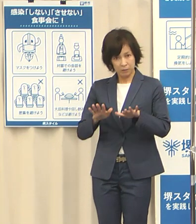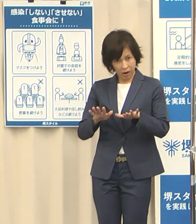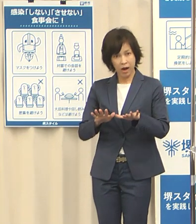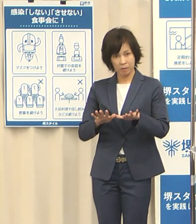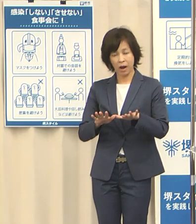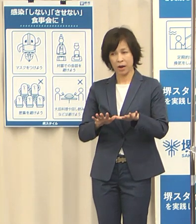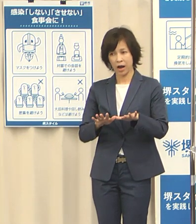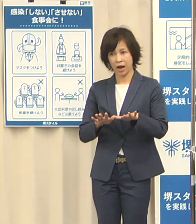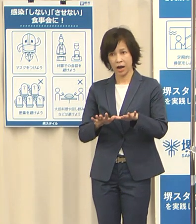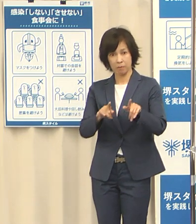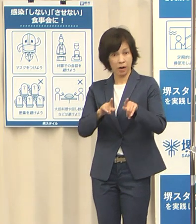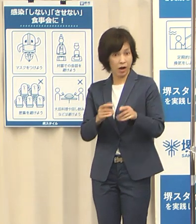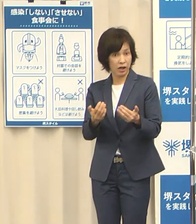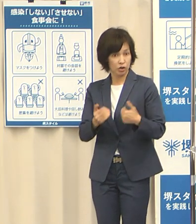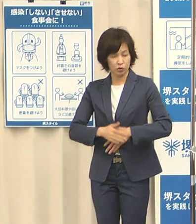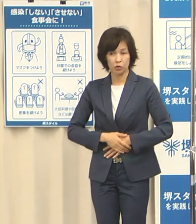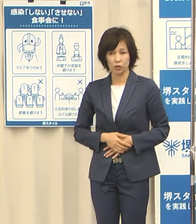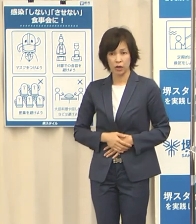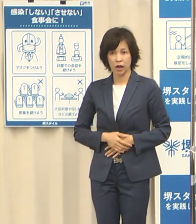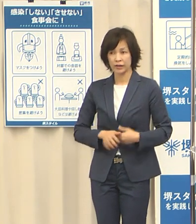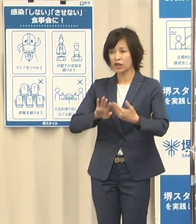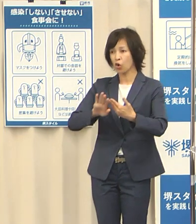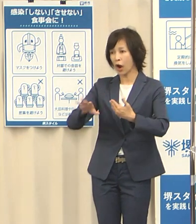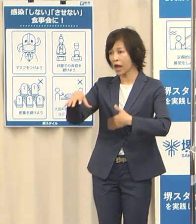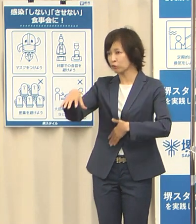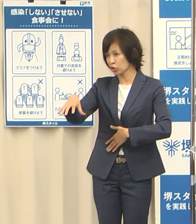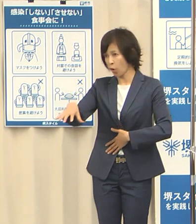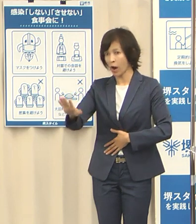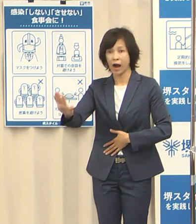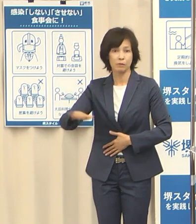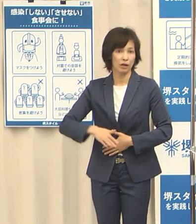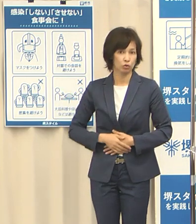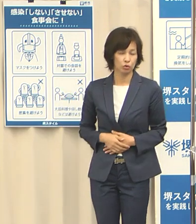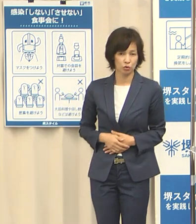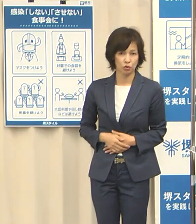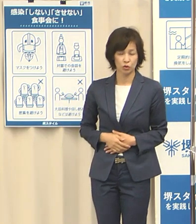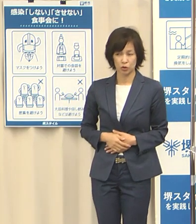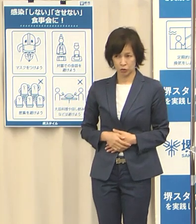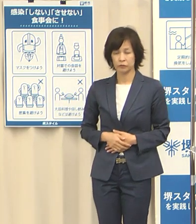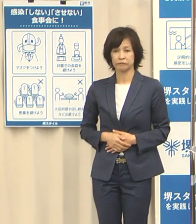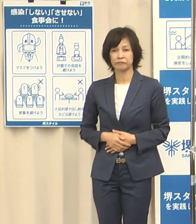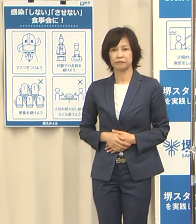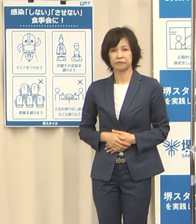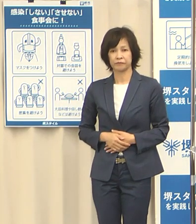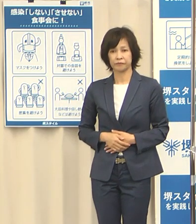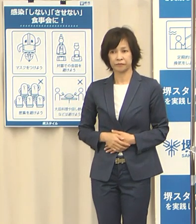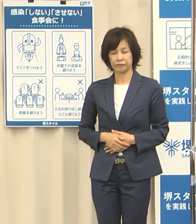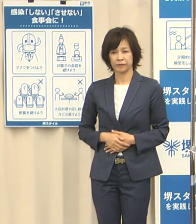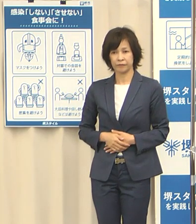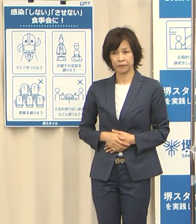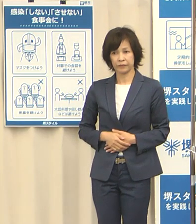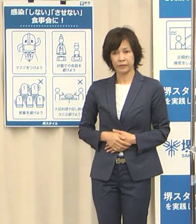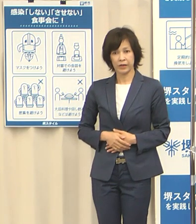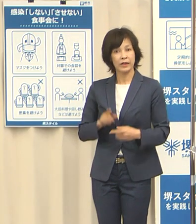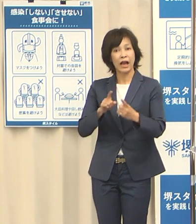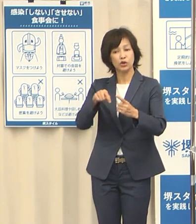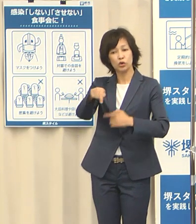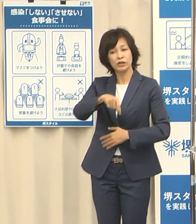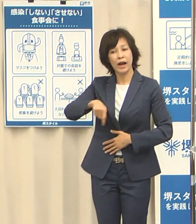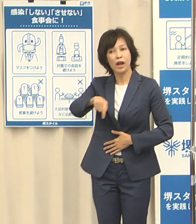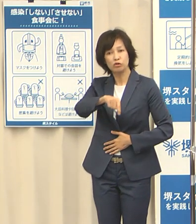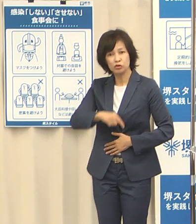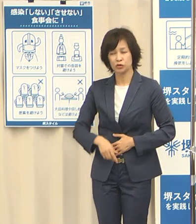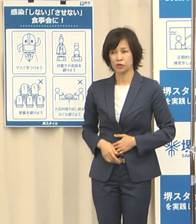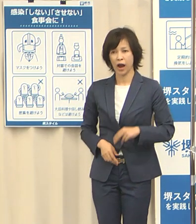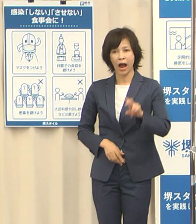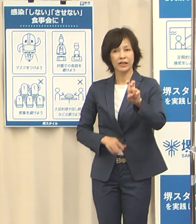ありますので、対象外部署というのはありますが、対象とされるところにはですね、2割のテレワークの